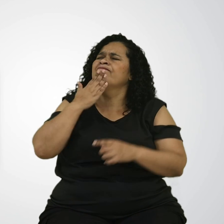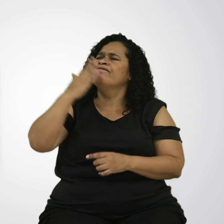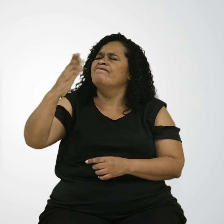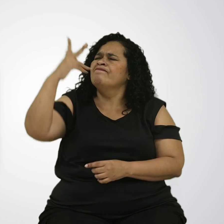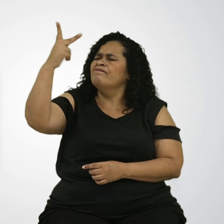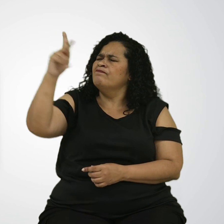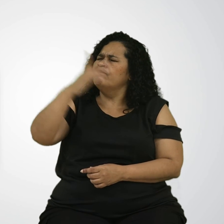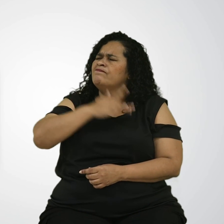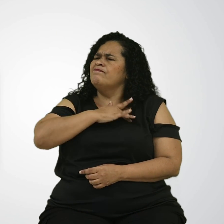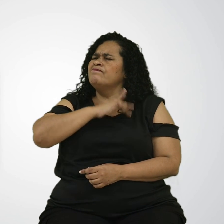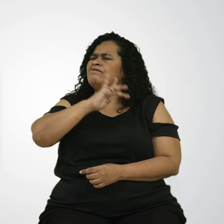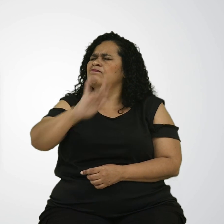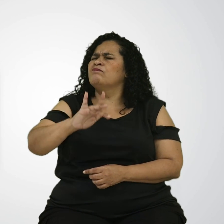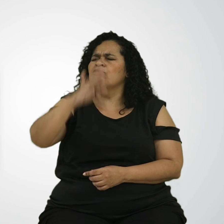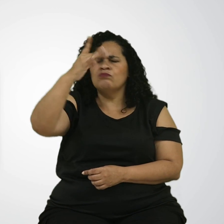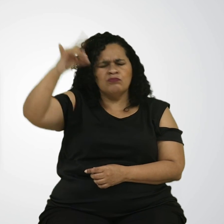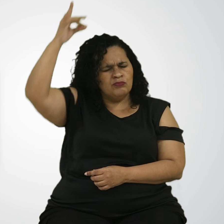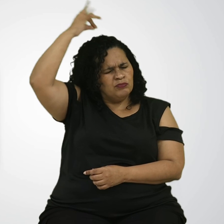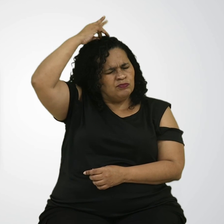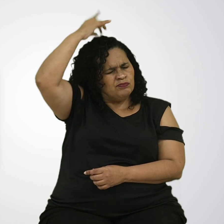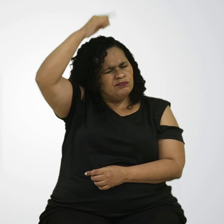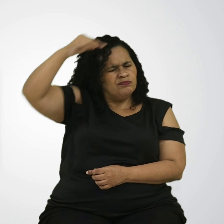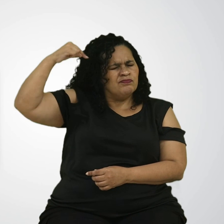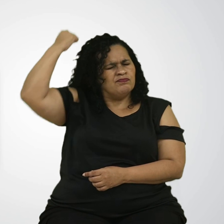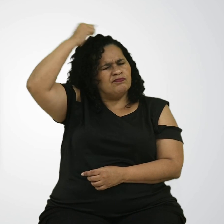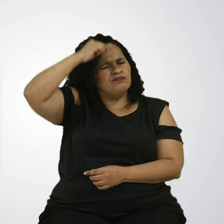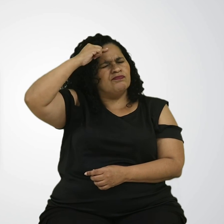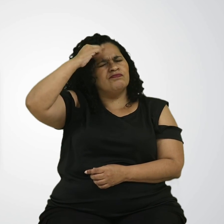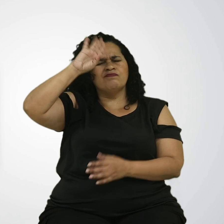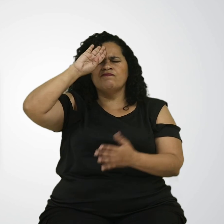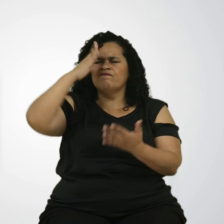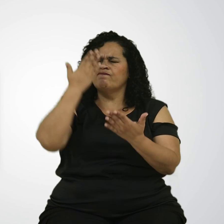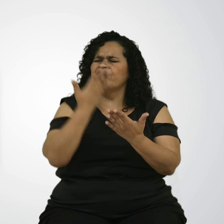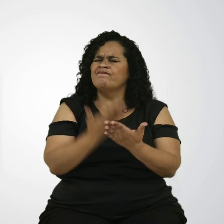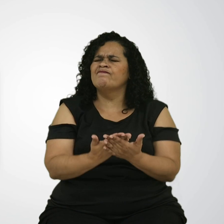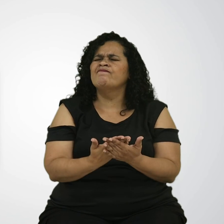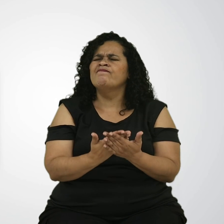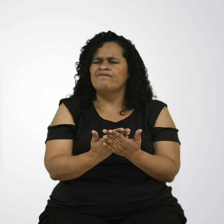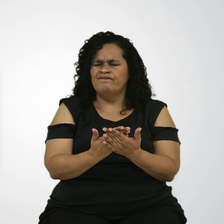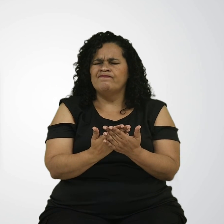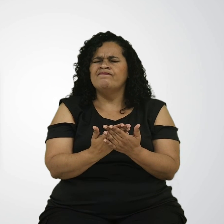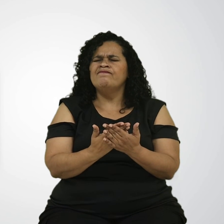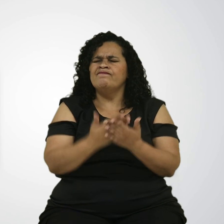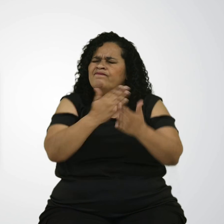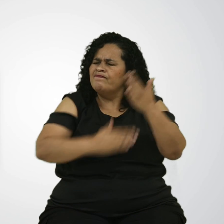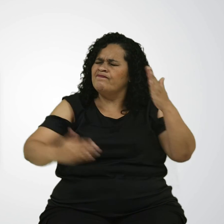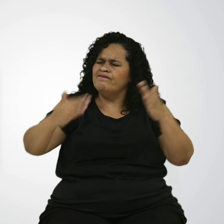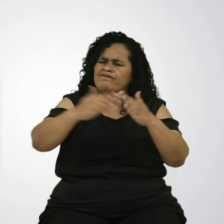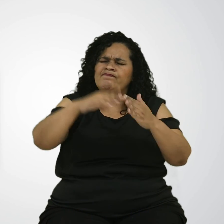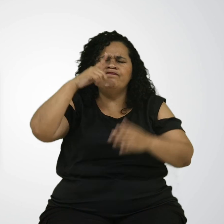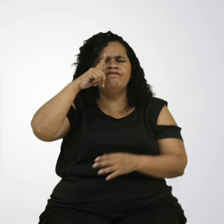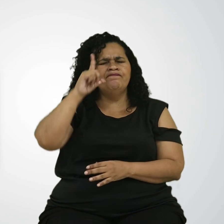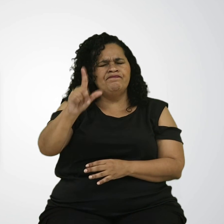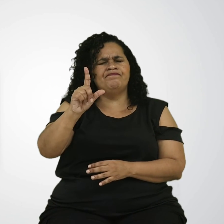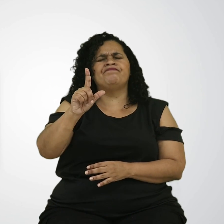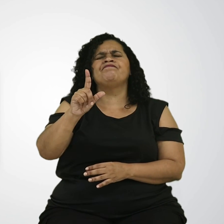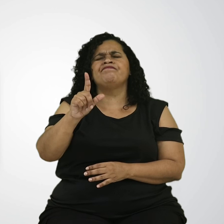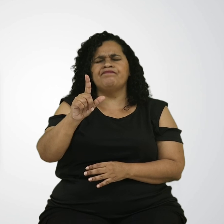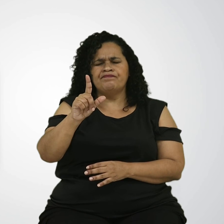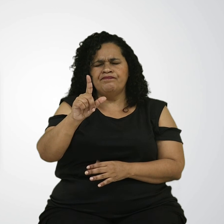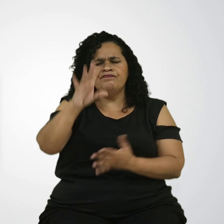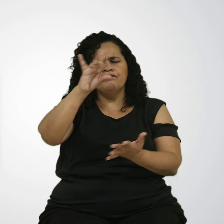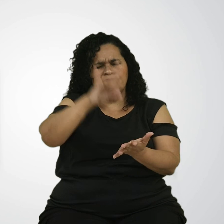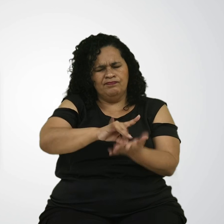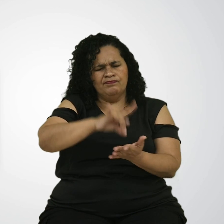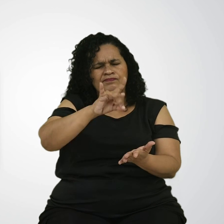misericórdia, que o Teu Espírito Santo os convença a crerem, meu Deus, que não há causa perdida para o Senhor, de que eles, meu Deus, podem ter